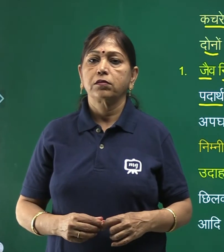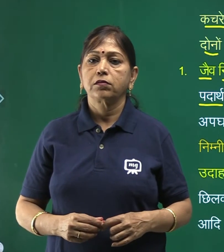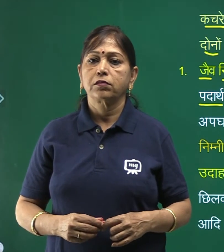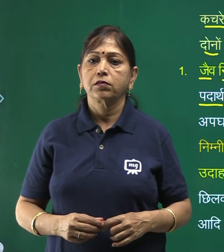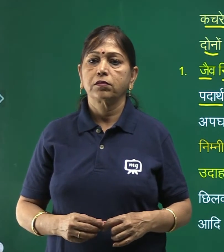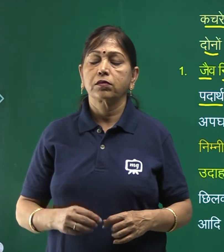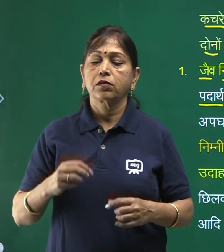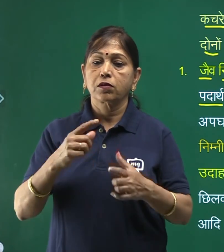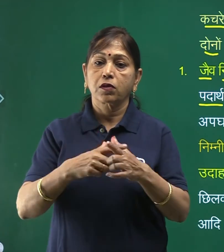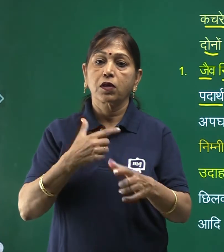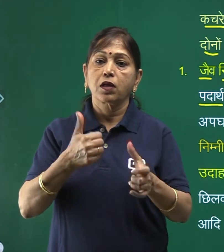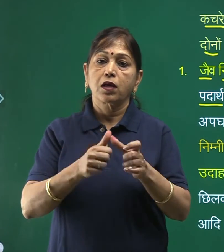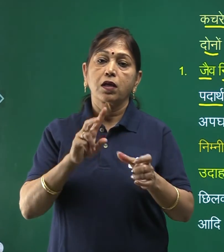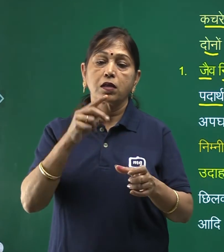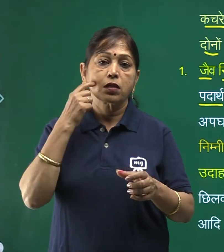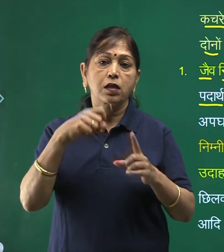जैविक कारकों द्वारा